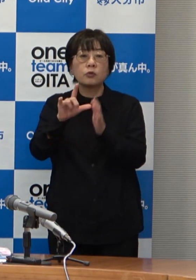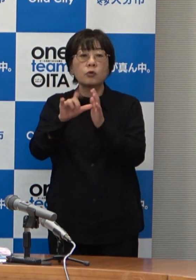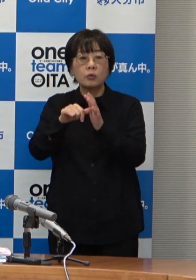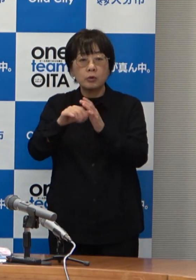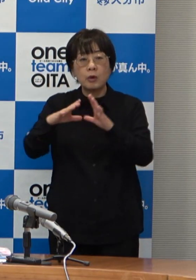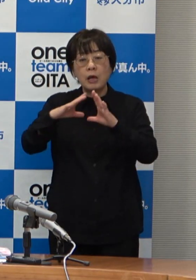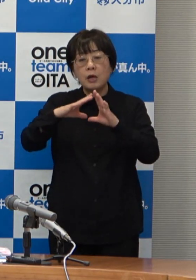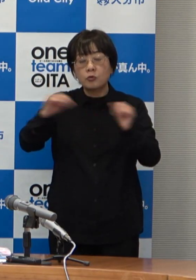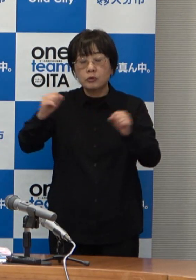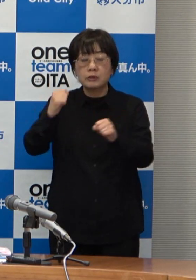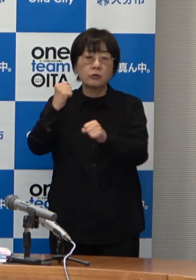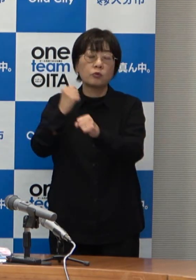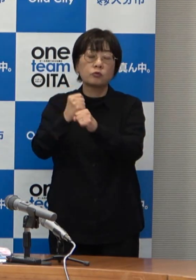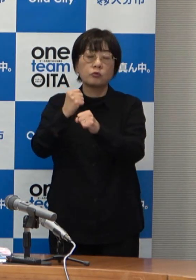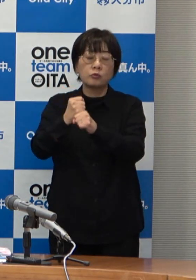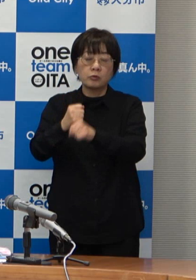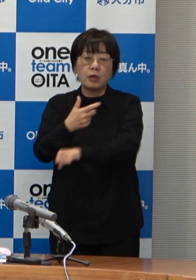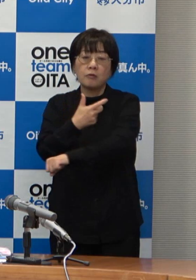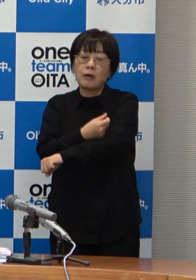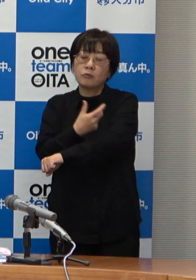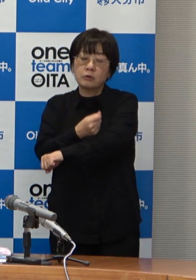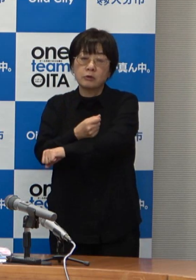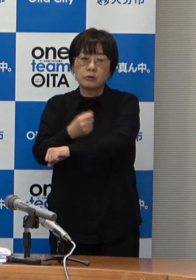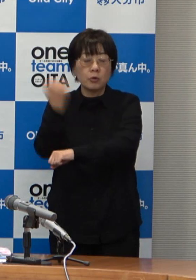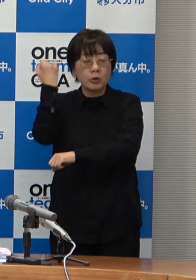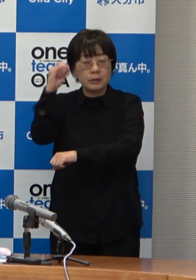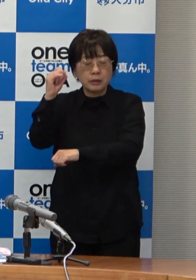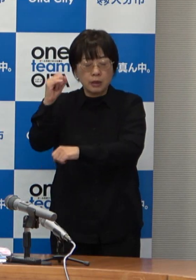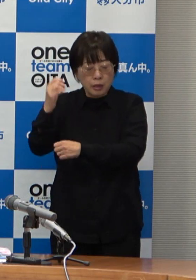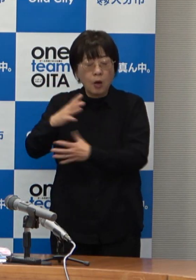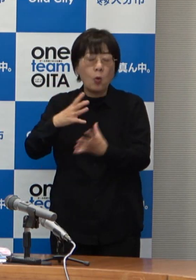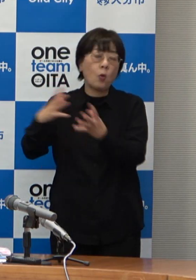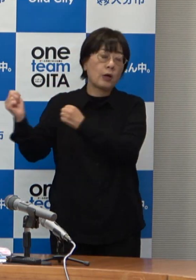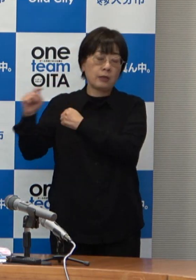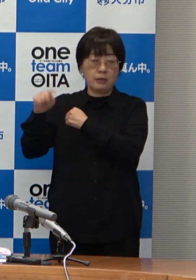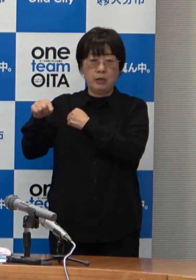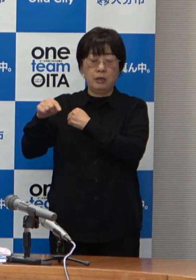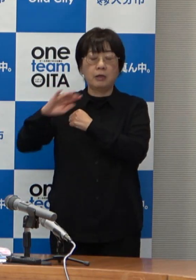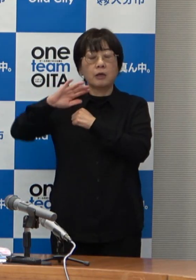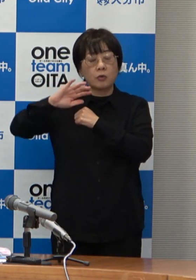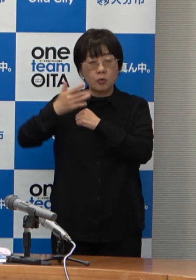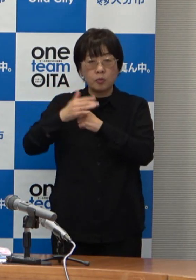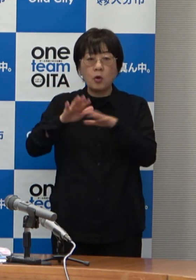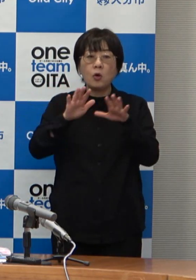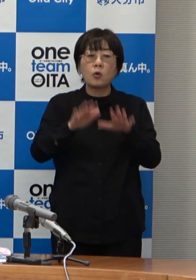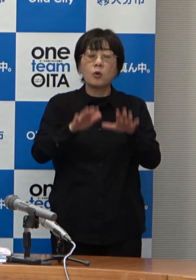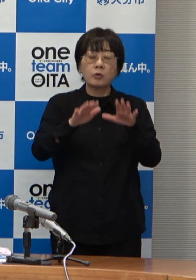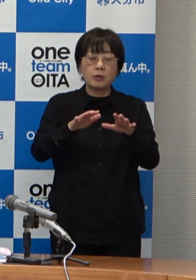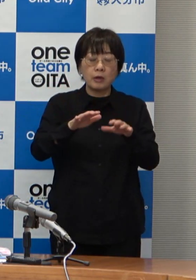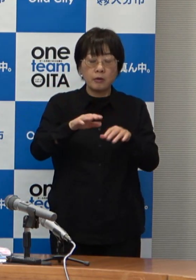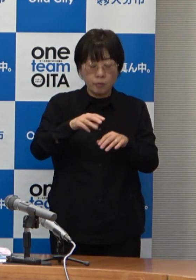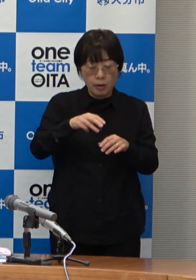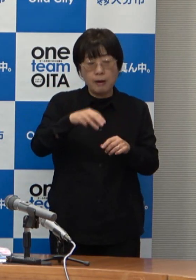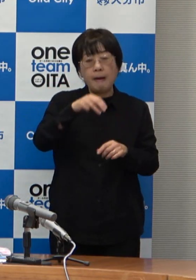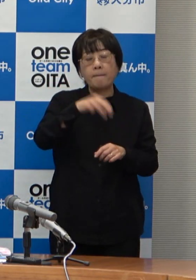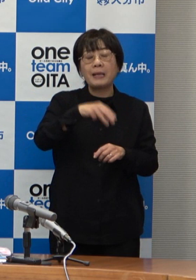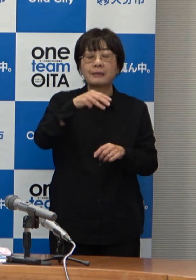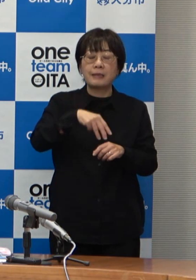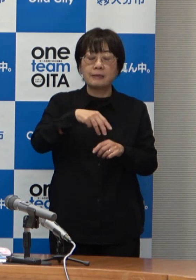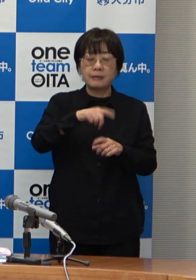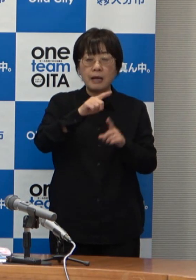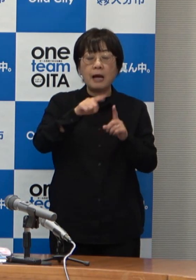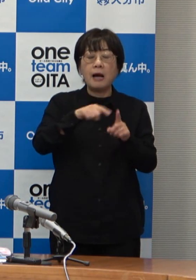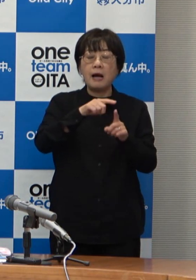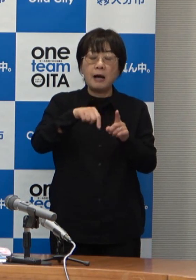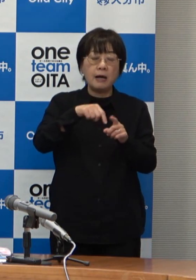だという意見も相当強か強かったんですが今回はまメッセンジャRNAワクチンもうすでに皆